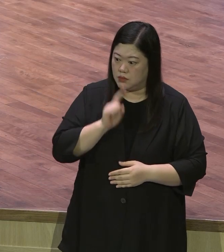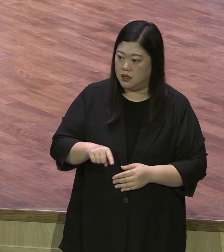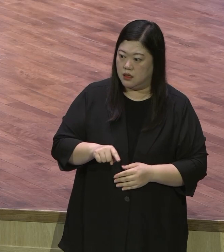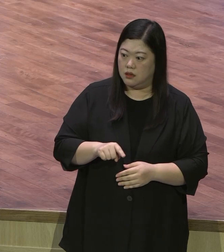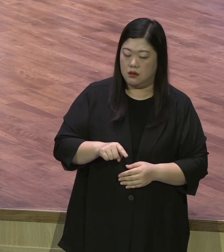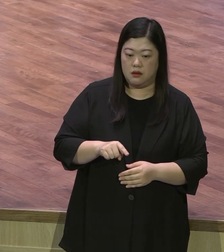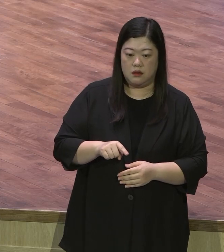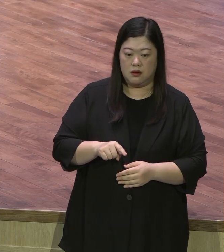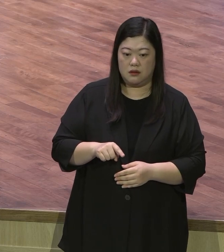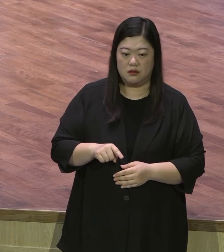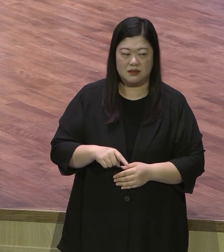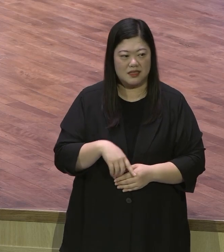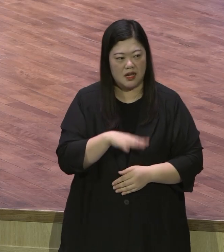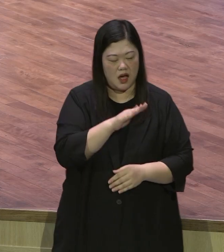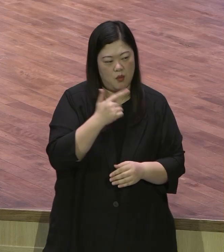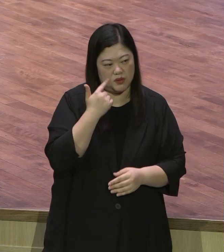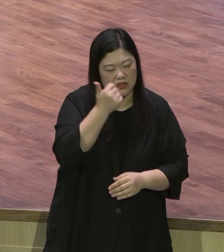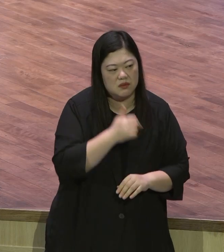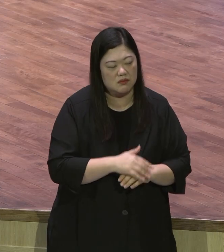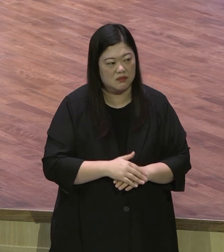근영님 제가 80kg가 되었습니다.